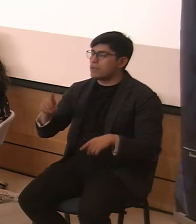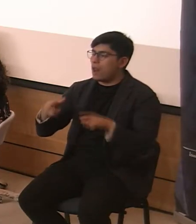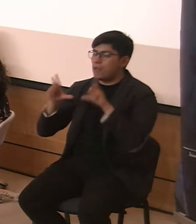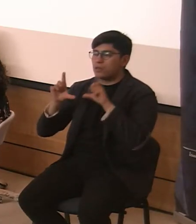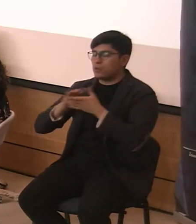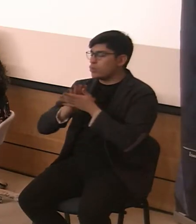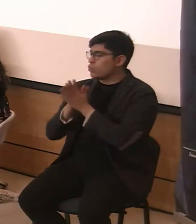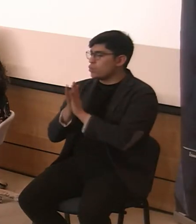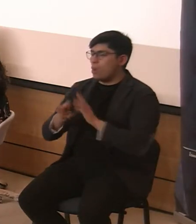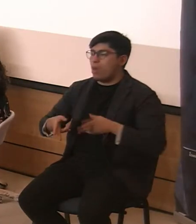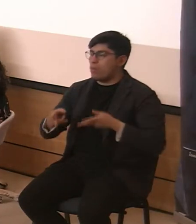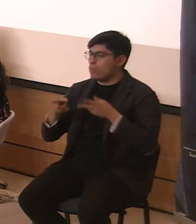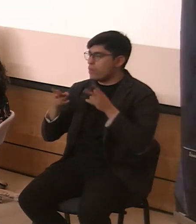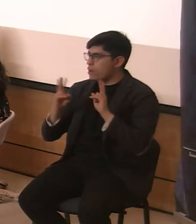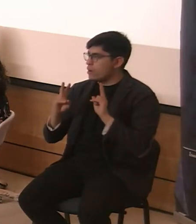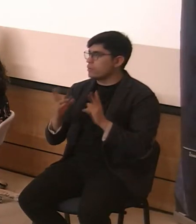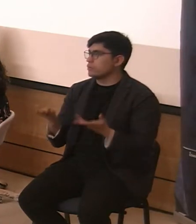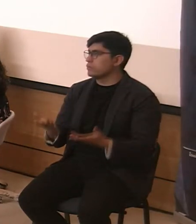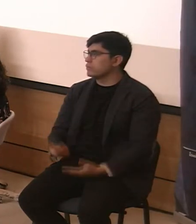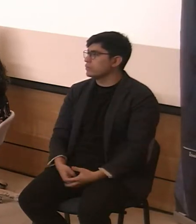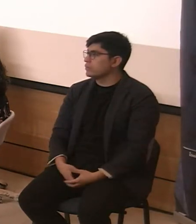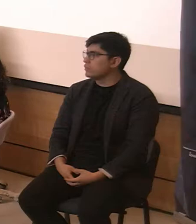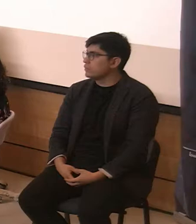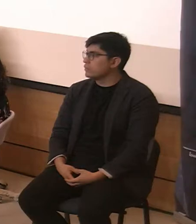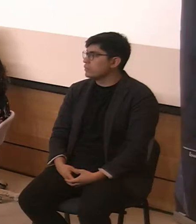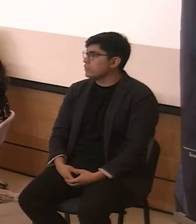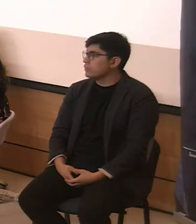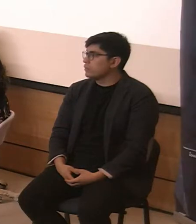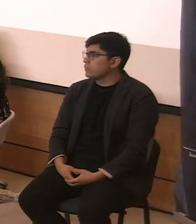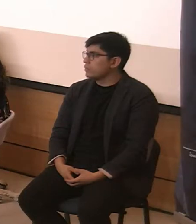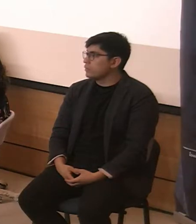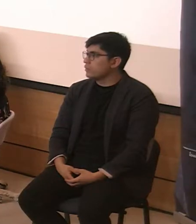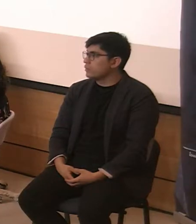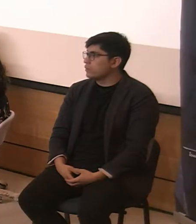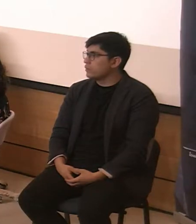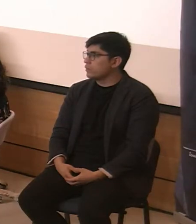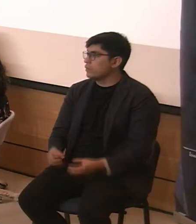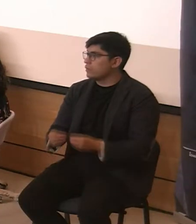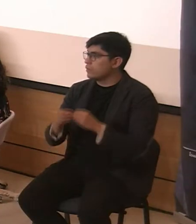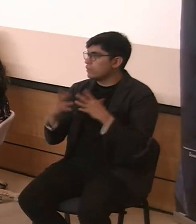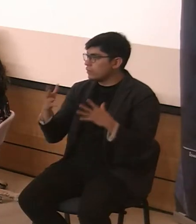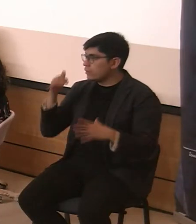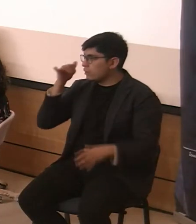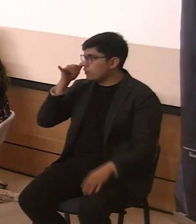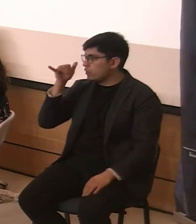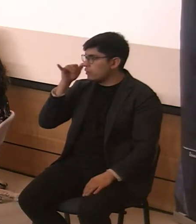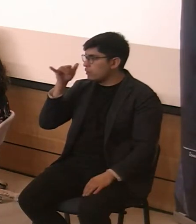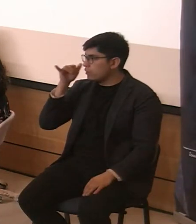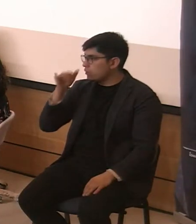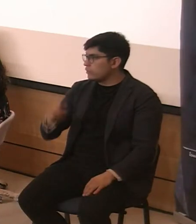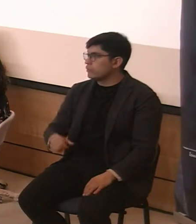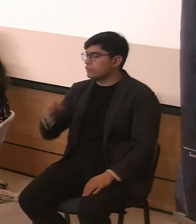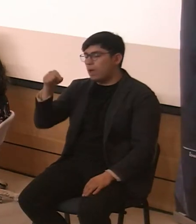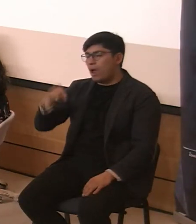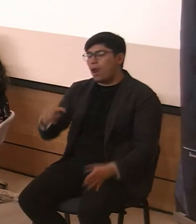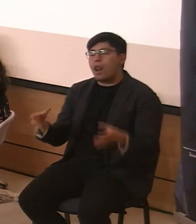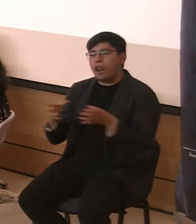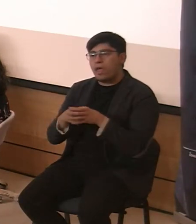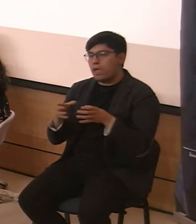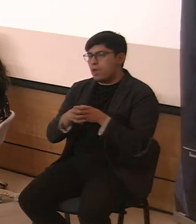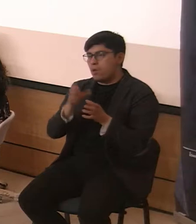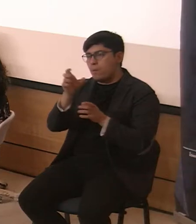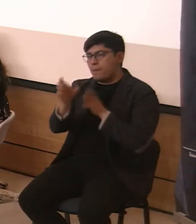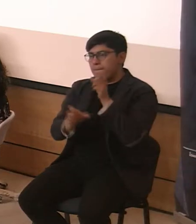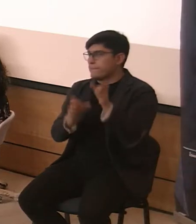derechos pasaron muchas décadas y a este grupo de seres humanos que no eran pocos